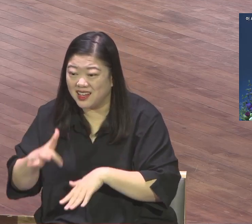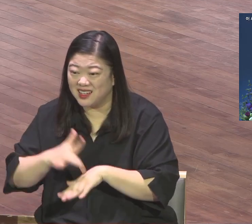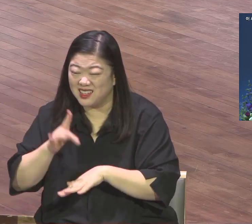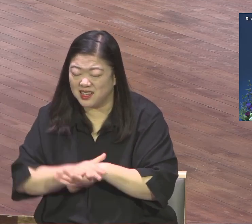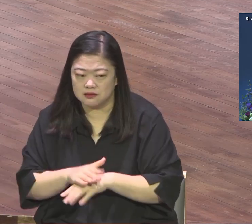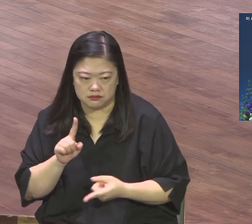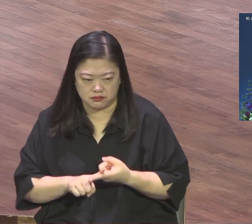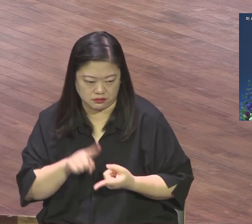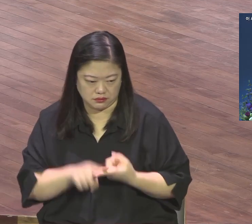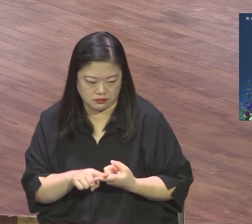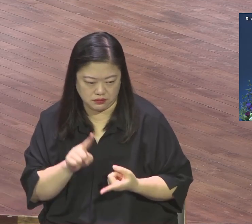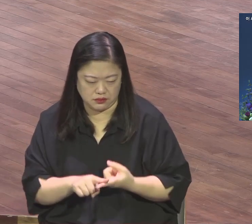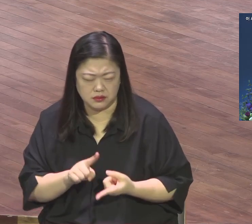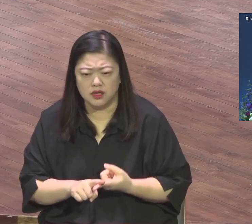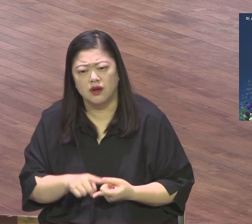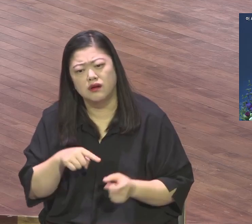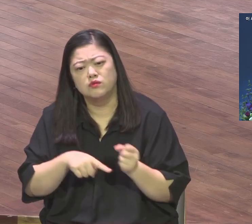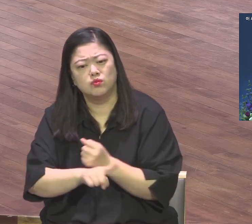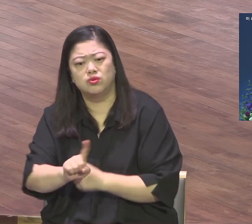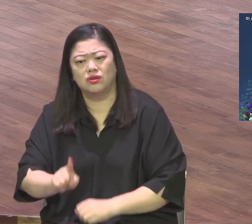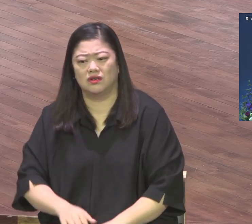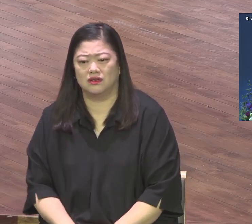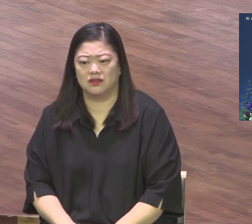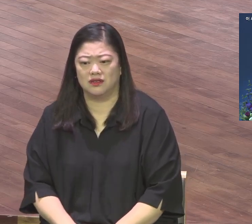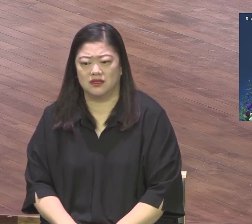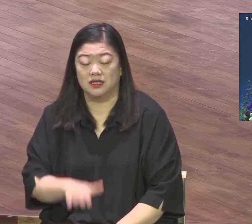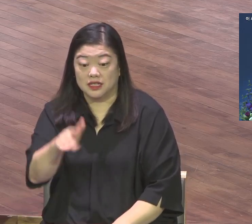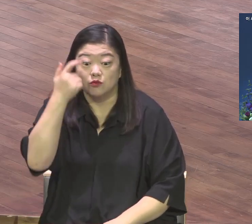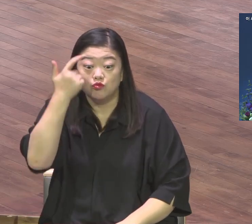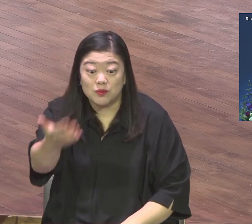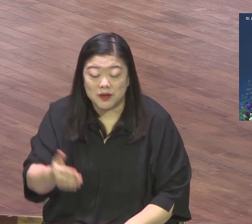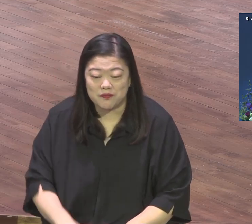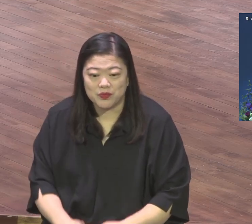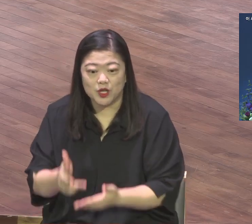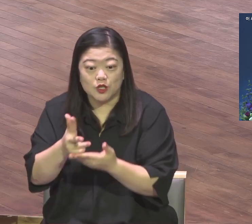신납니까? 말씀 들으면 신납니까? 기분 나쁩니까?